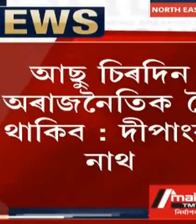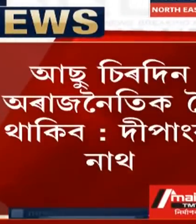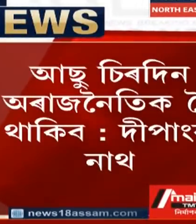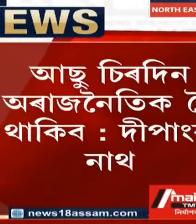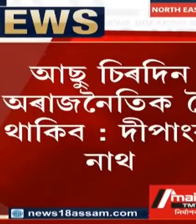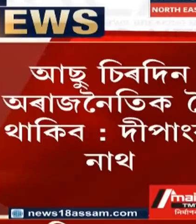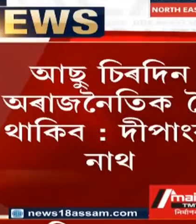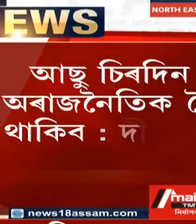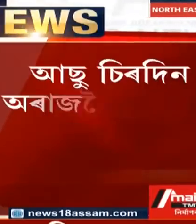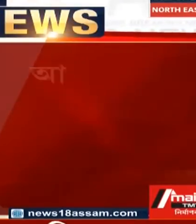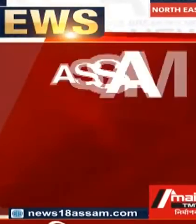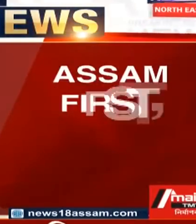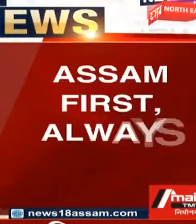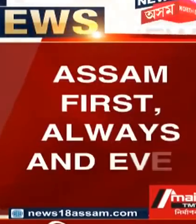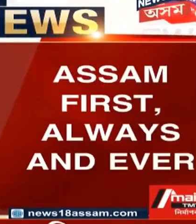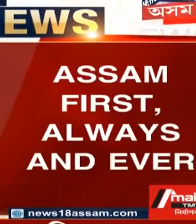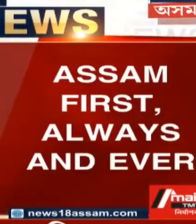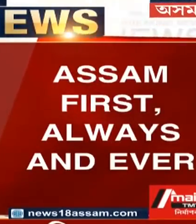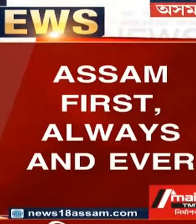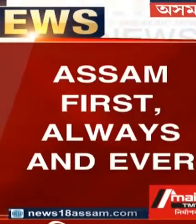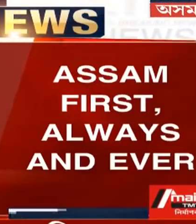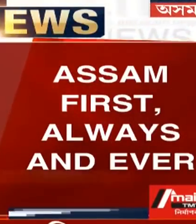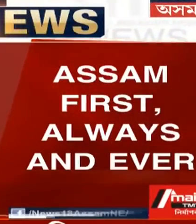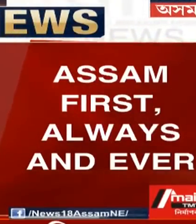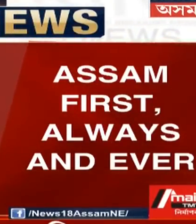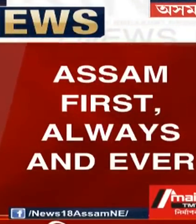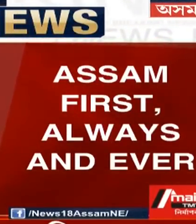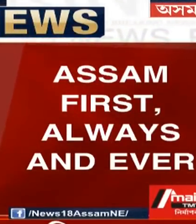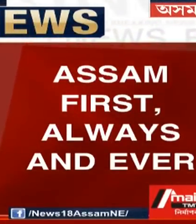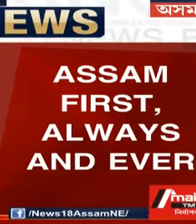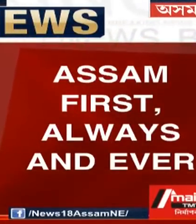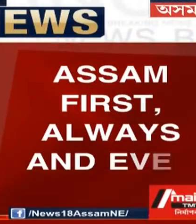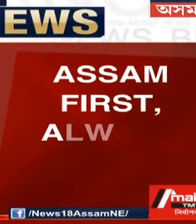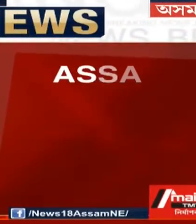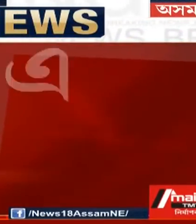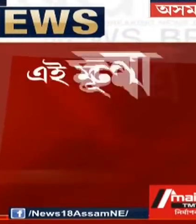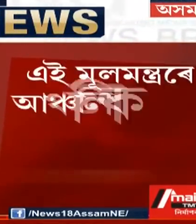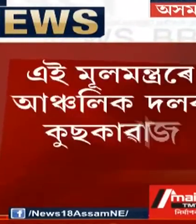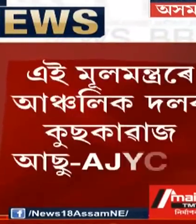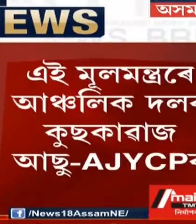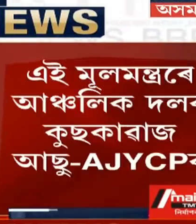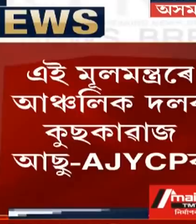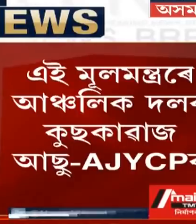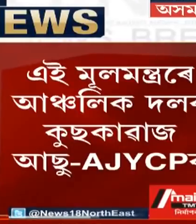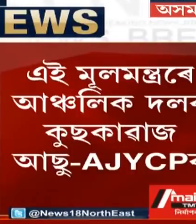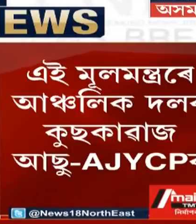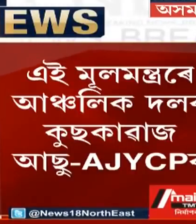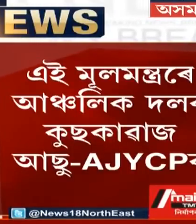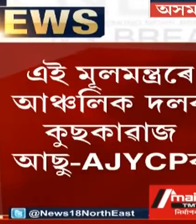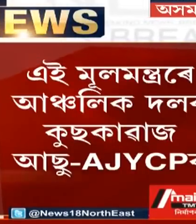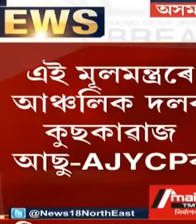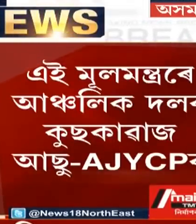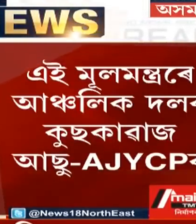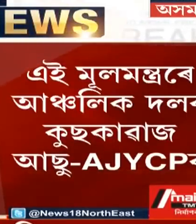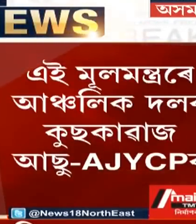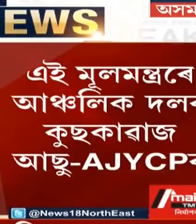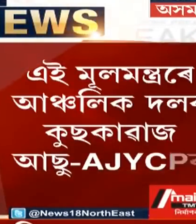जी प्रयोजनता यू आग लार प्रयोजनतार कथा ये परामर्शदाता कमिटीए अति स्पष्ट रूप उल्लेख कर